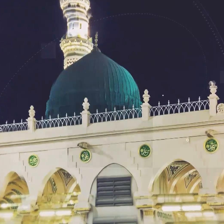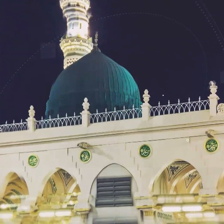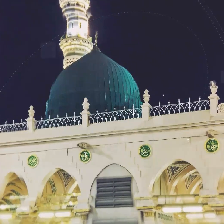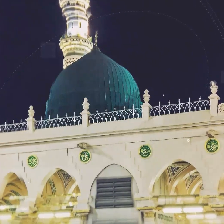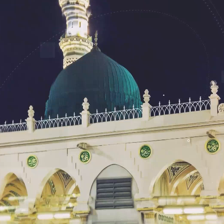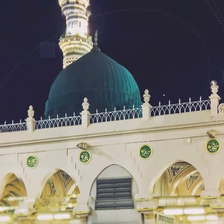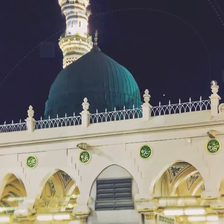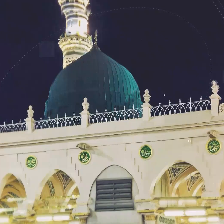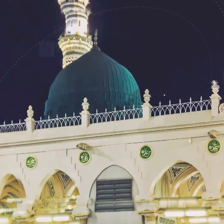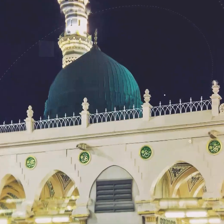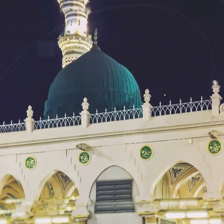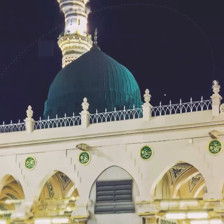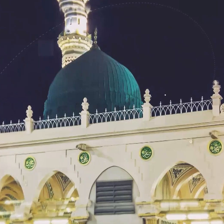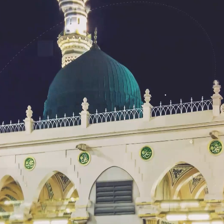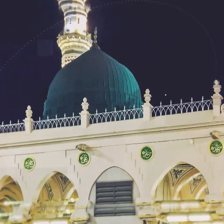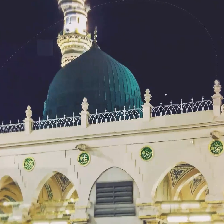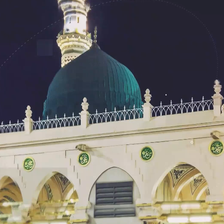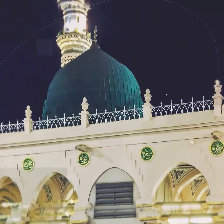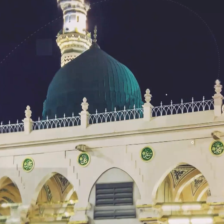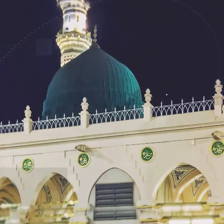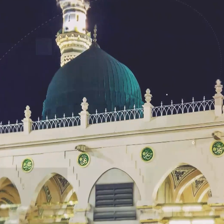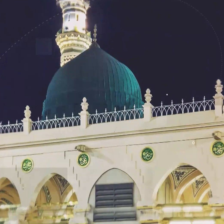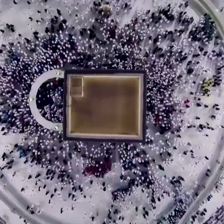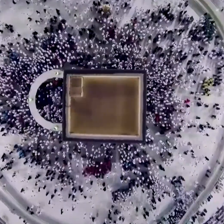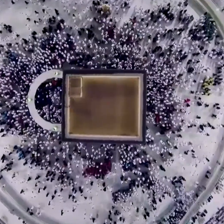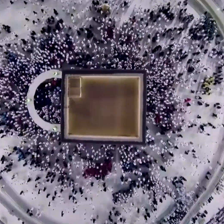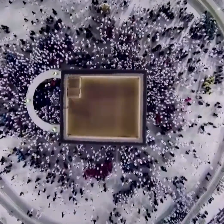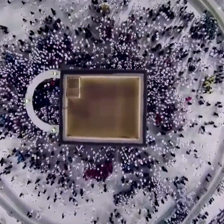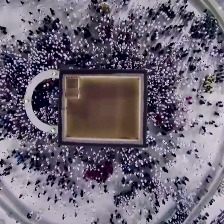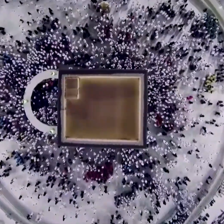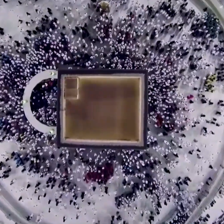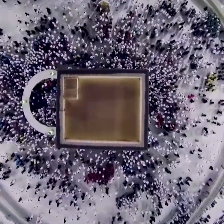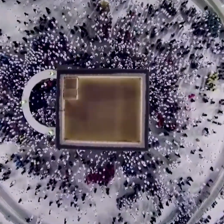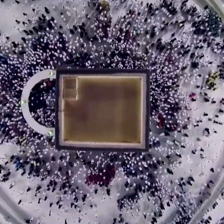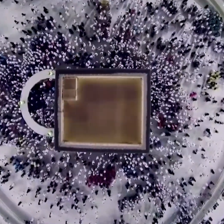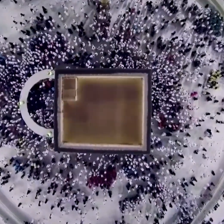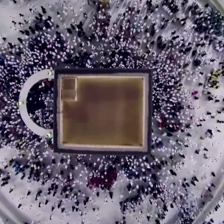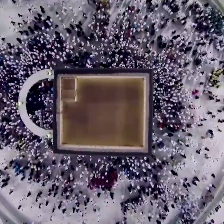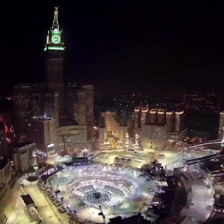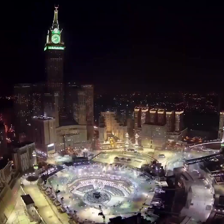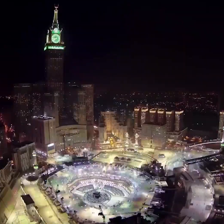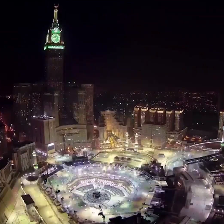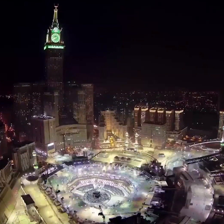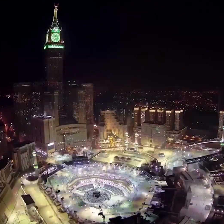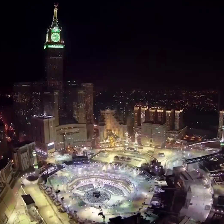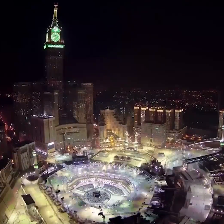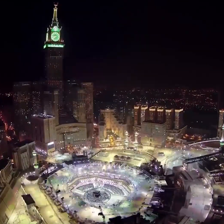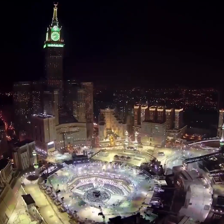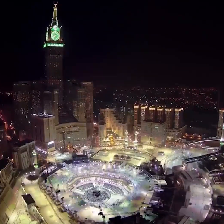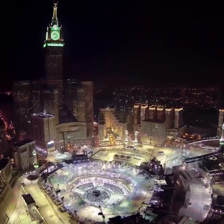والسلام علی سید الانبیاء والمرسلین، اما بعد فاعوذ باللہ من الشیطان الرجیم، بسم اللہ الرحمن الرحیم۔